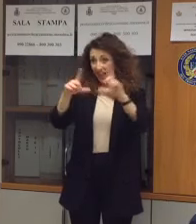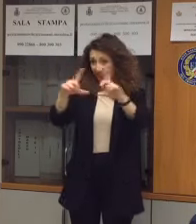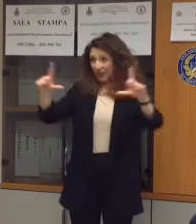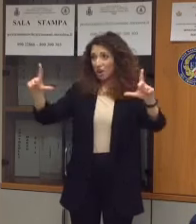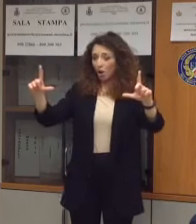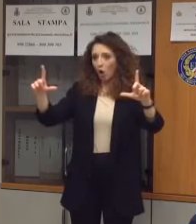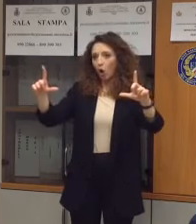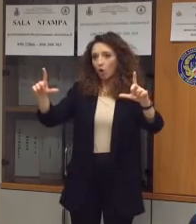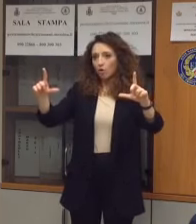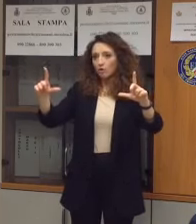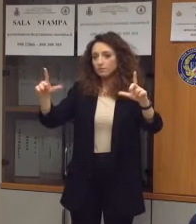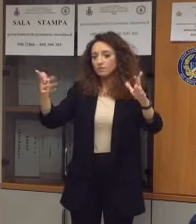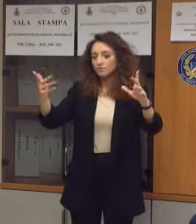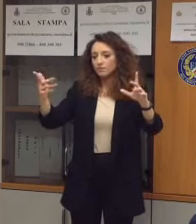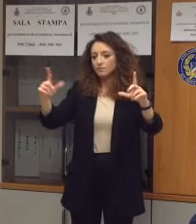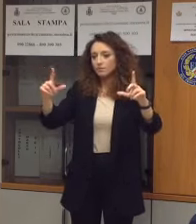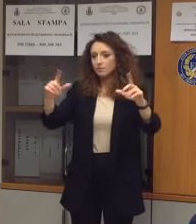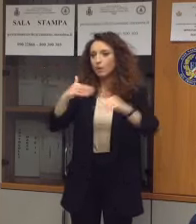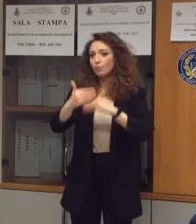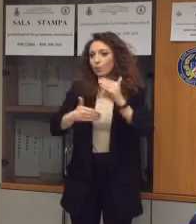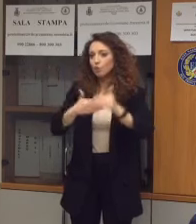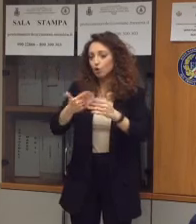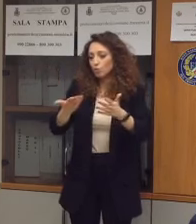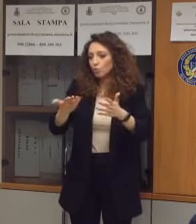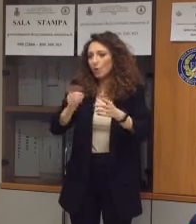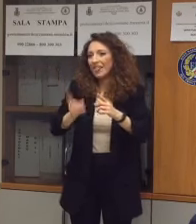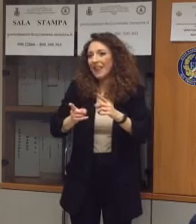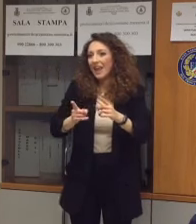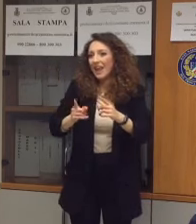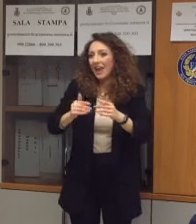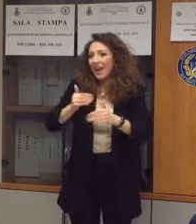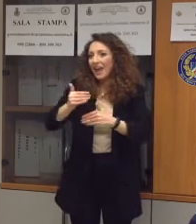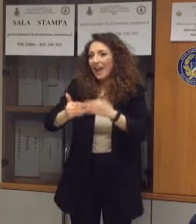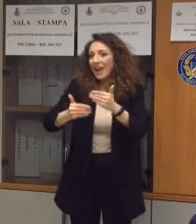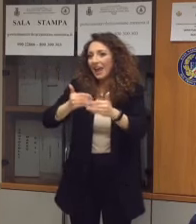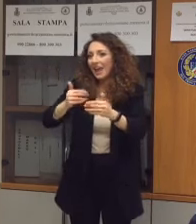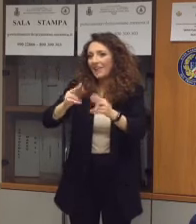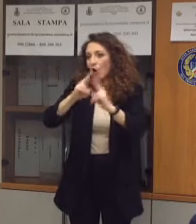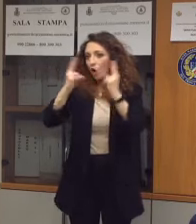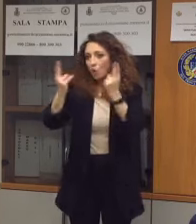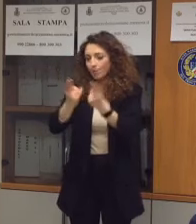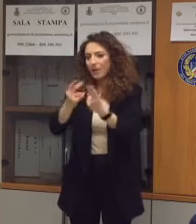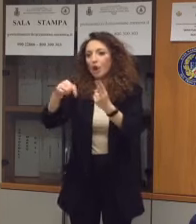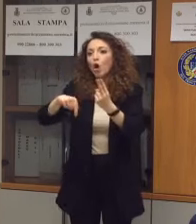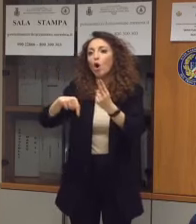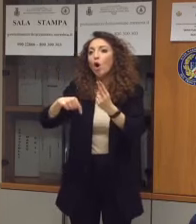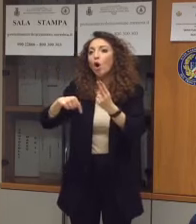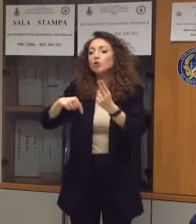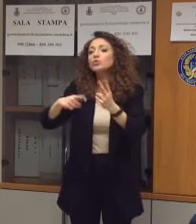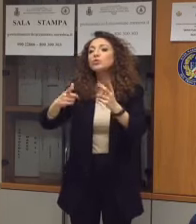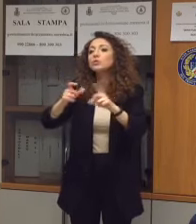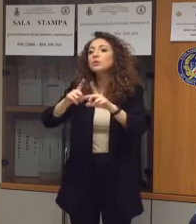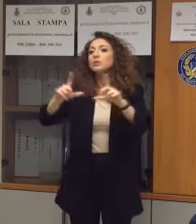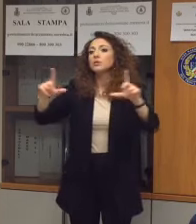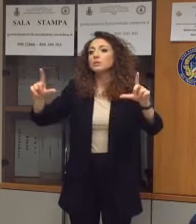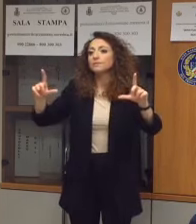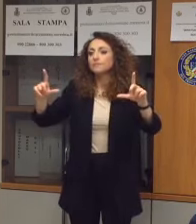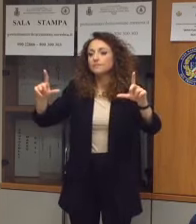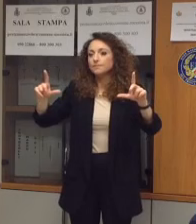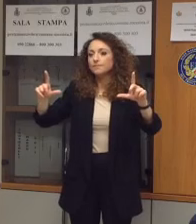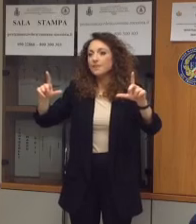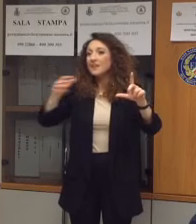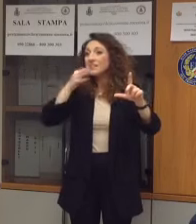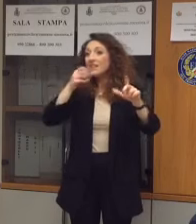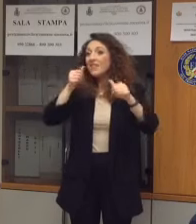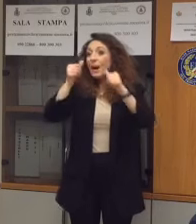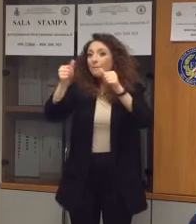una procedura che comunque era in corso e che doveva perfezionarsi oggi, ha ritardato la pubblicazione, perché abbiamo deciso di